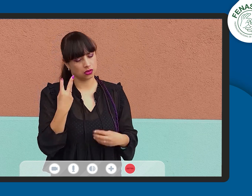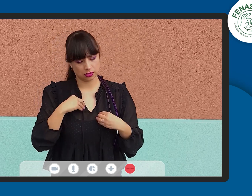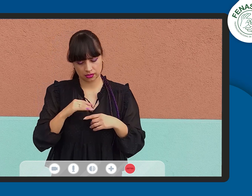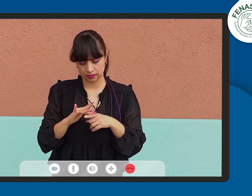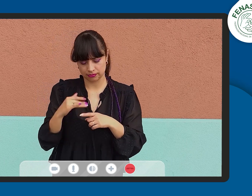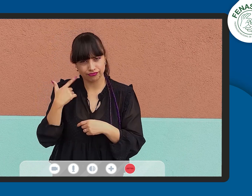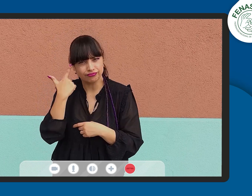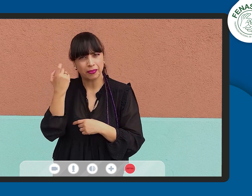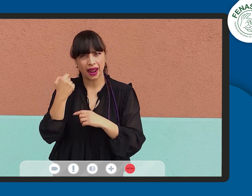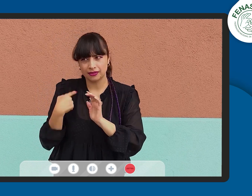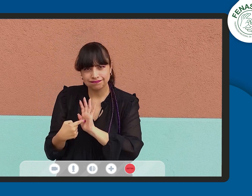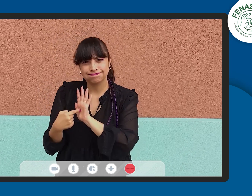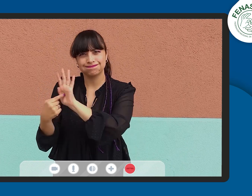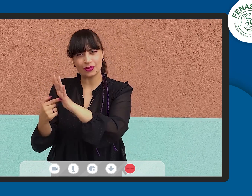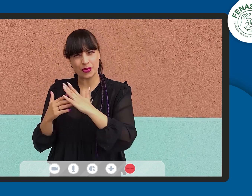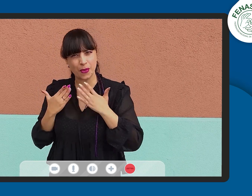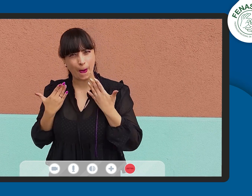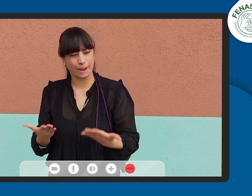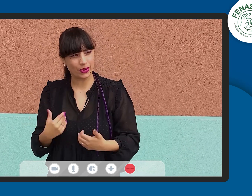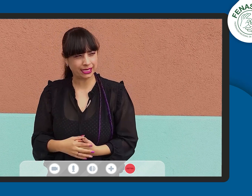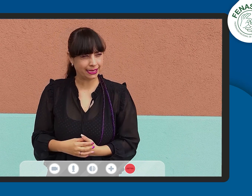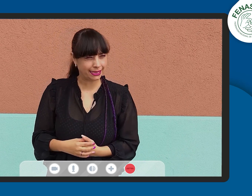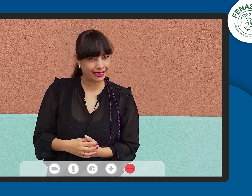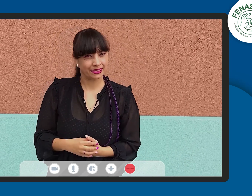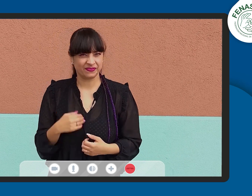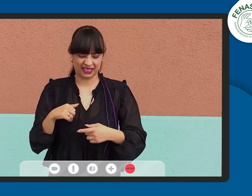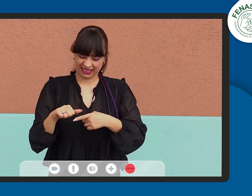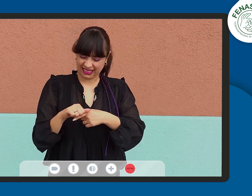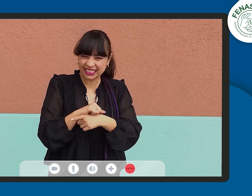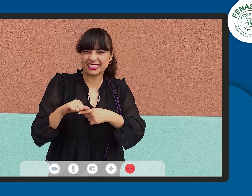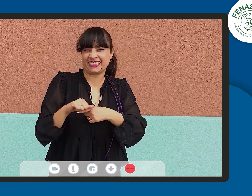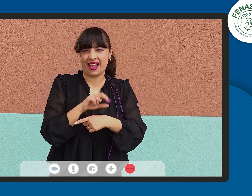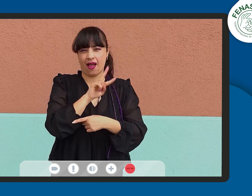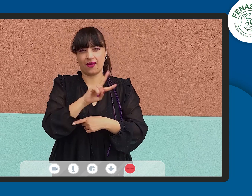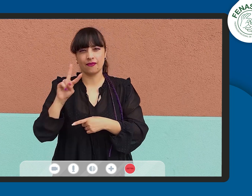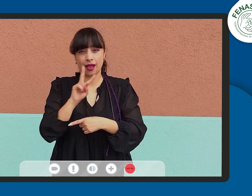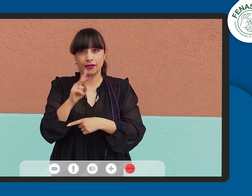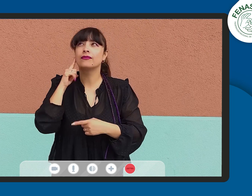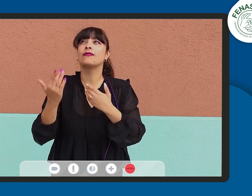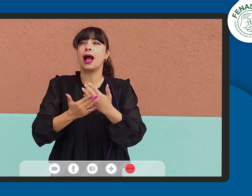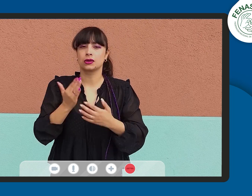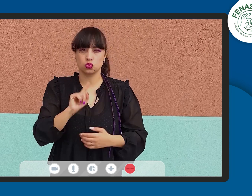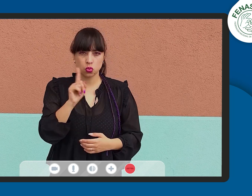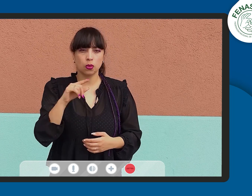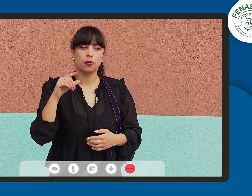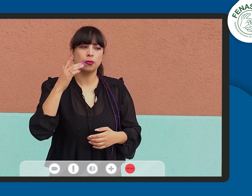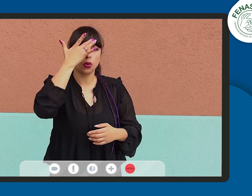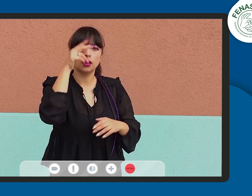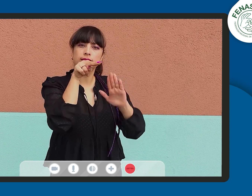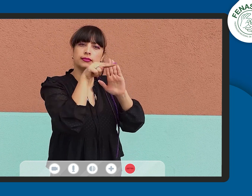formación, quería asumir el reto de aplicar lo que había aprendido en una presentación. Requiere práctica, visual vernacular no es